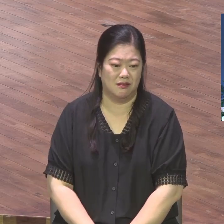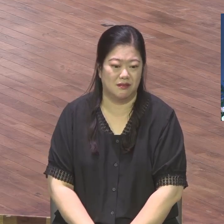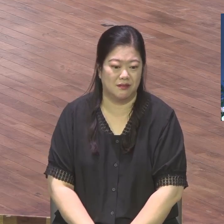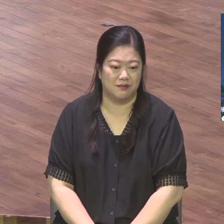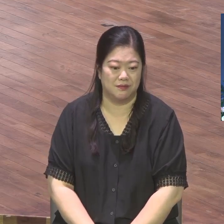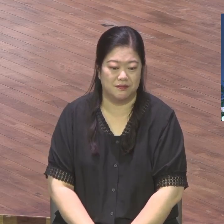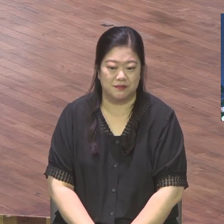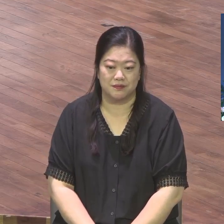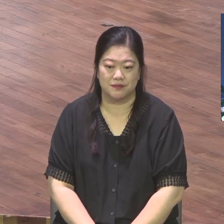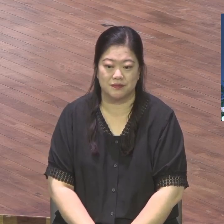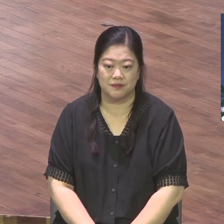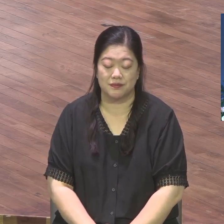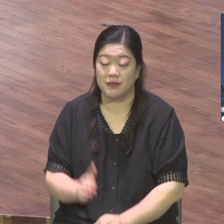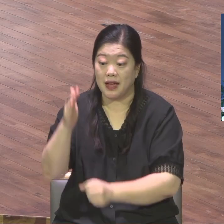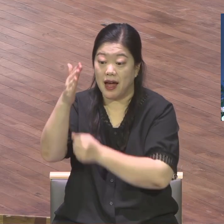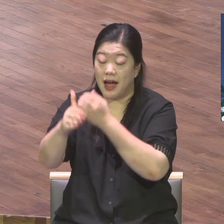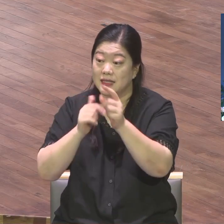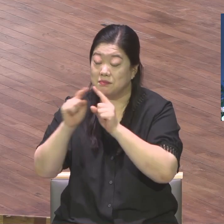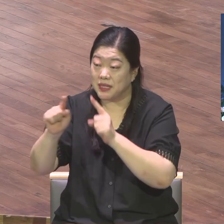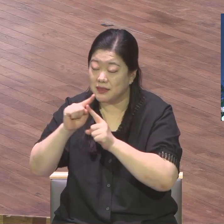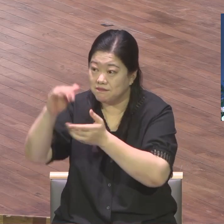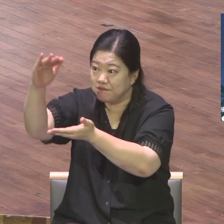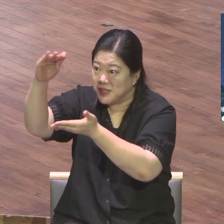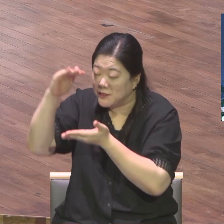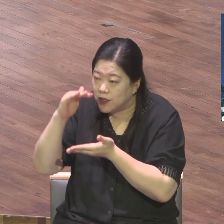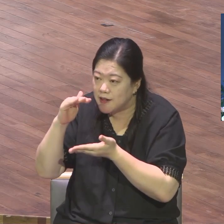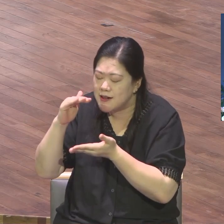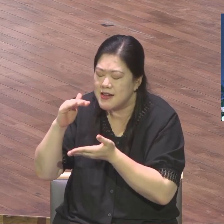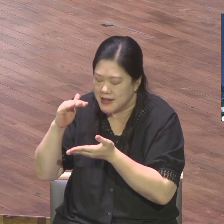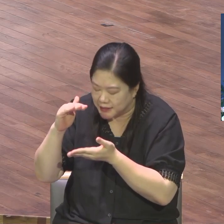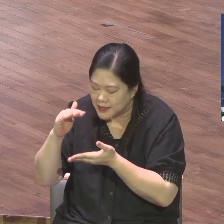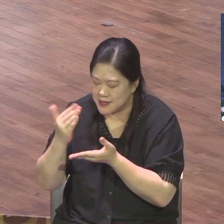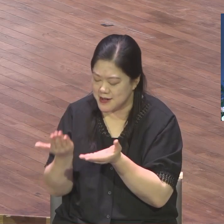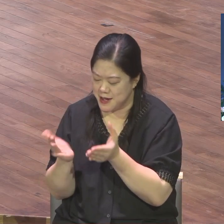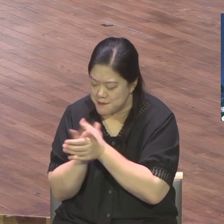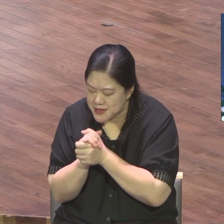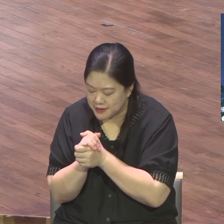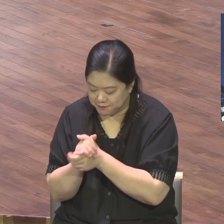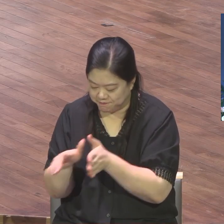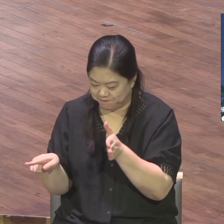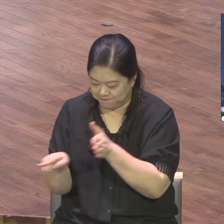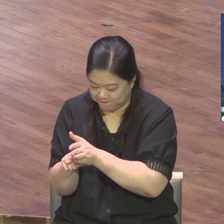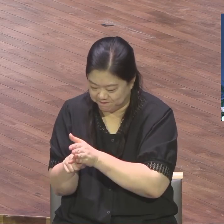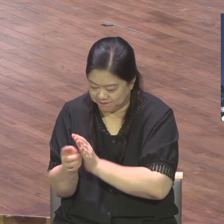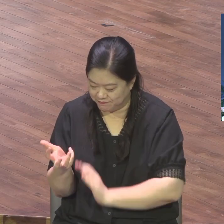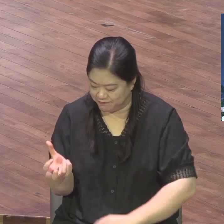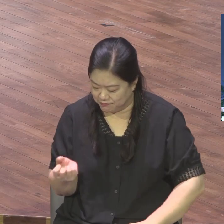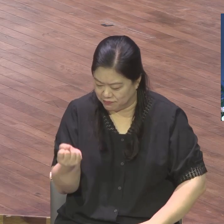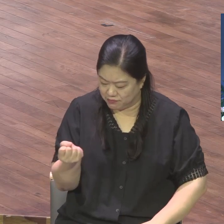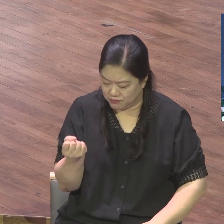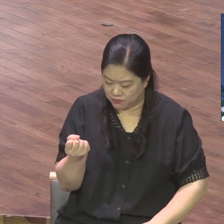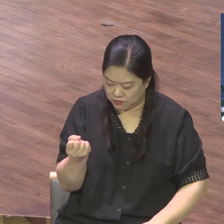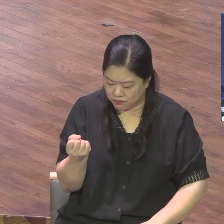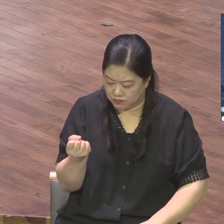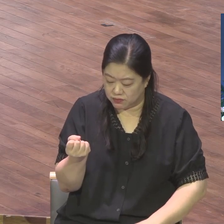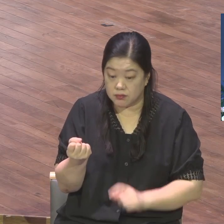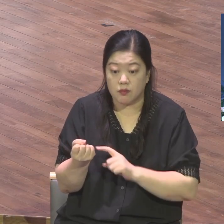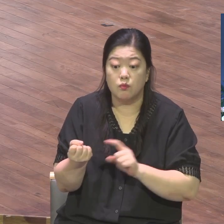하나님의 말씀에 대한 절대 믿음을 가지고, 절대 믿음 가지고 말씀에 순종할